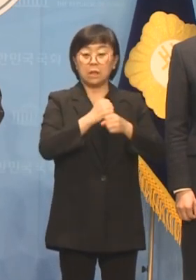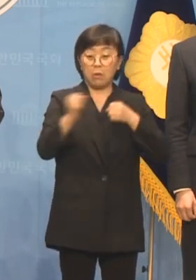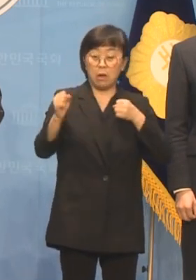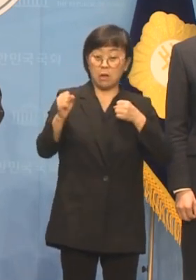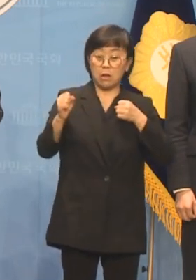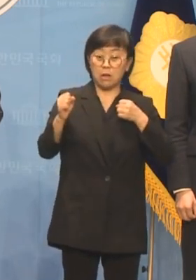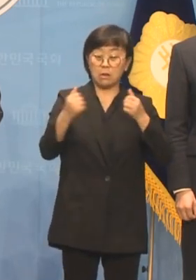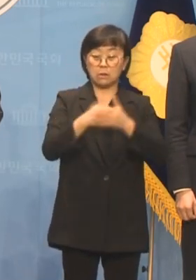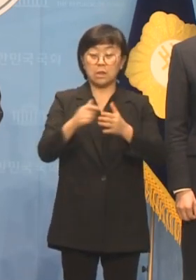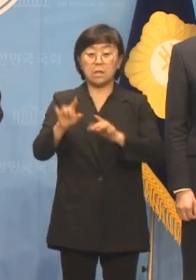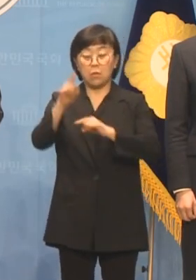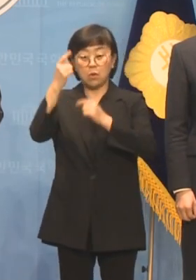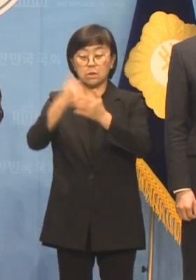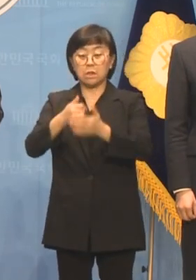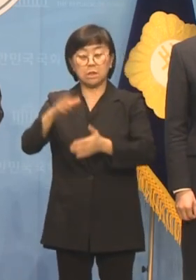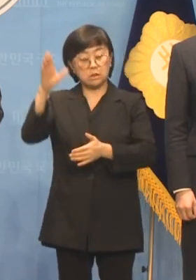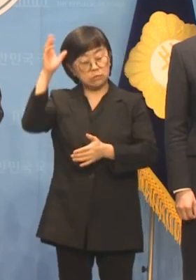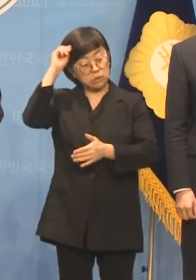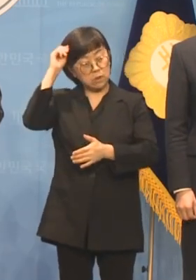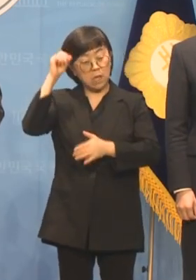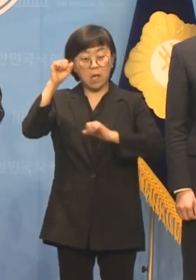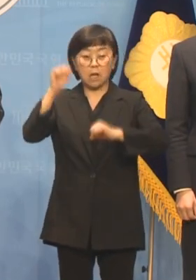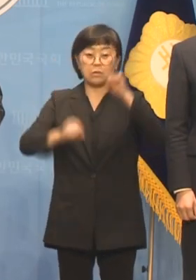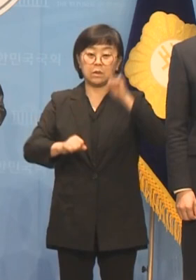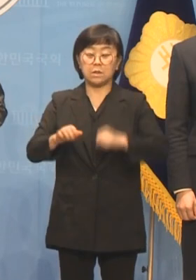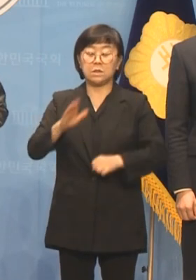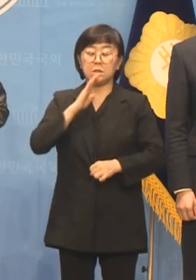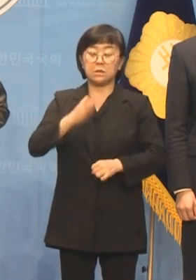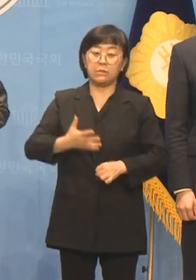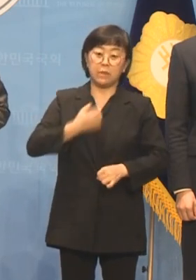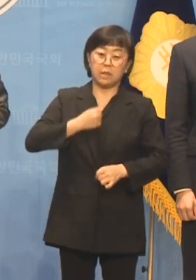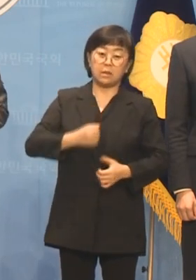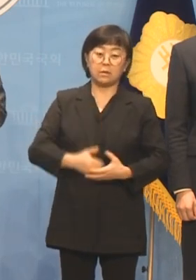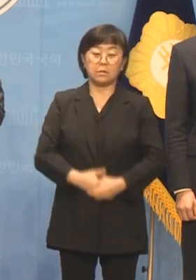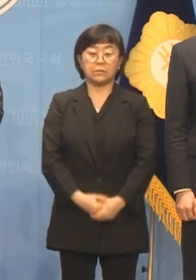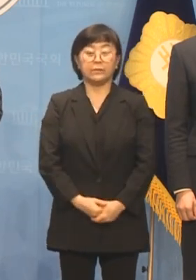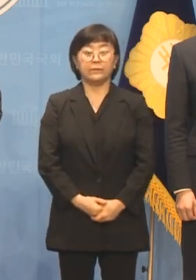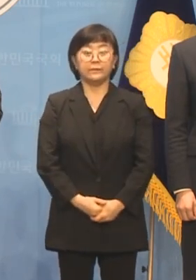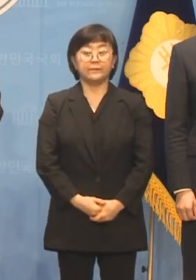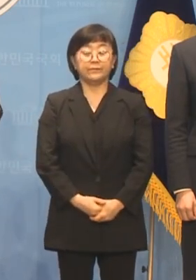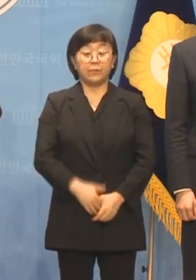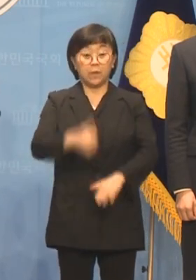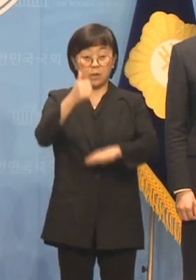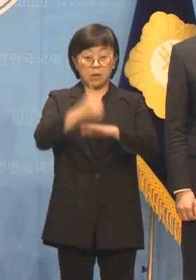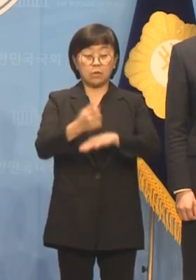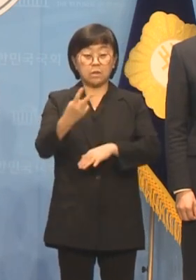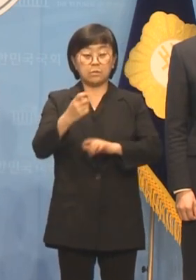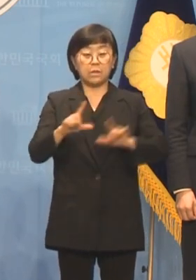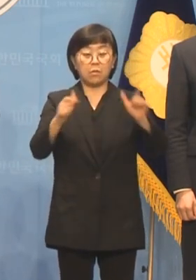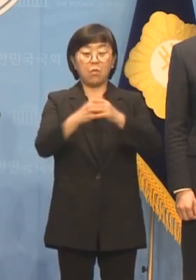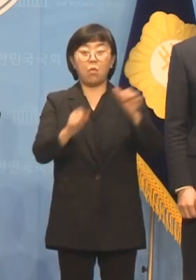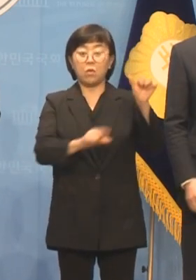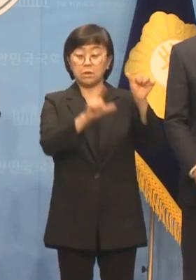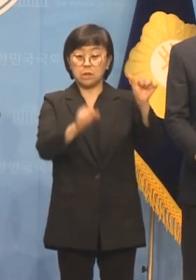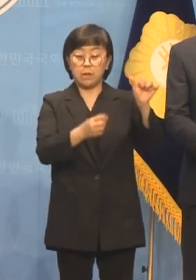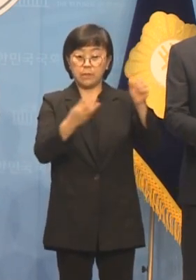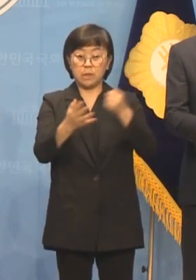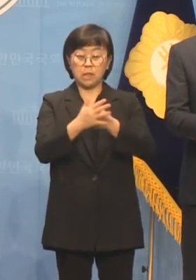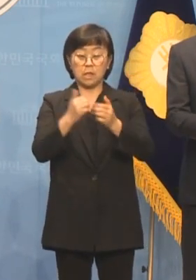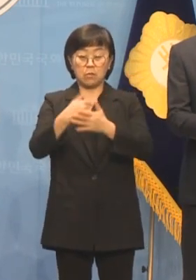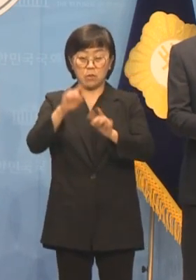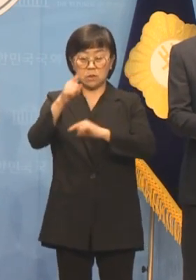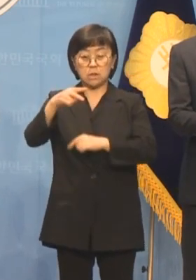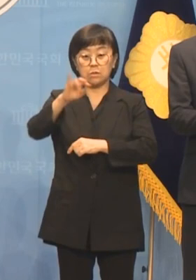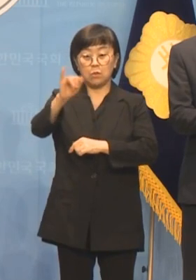넘어서 이모 씨의 무지하고 무모한 행동에 경악을 금치 못하였다. 결국 2021년 5월 3일 이모 씨는